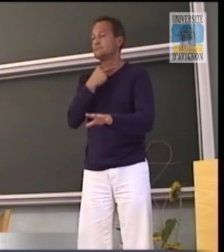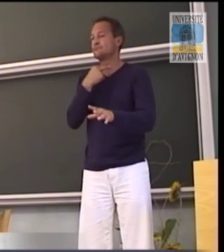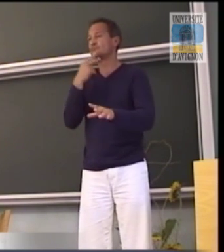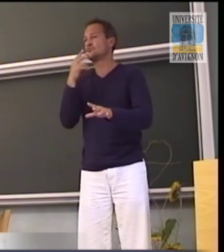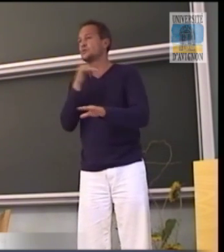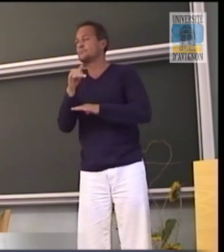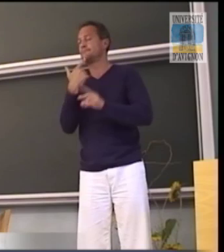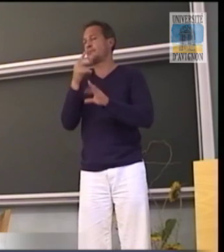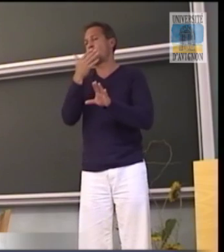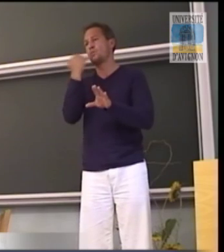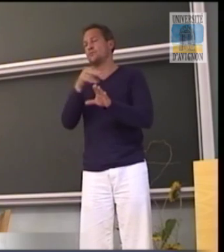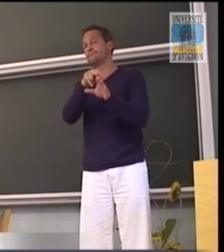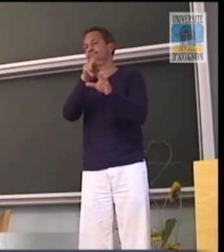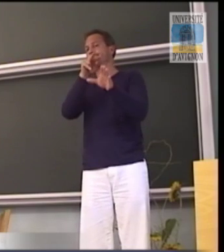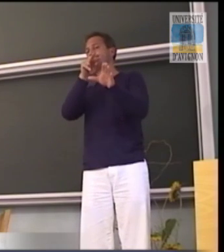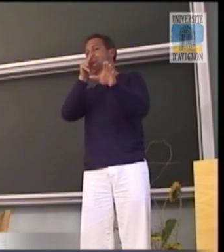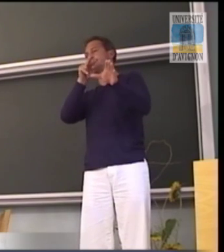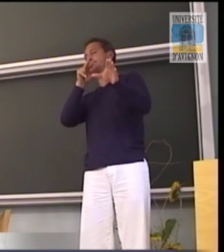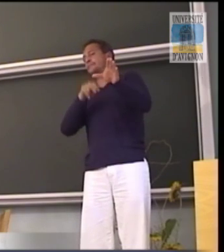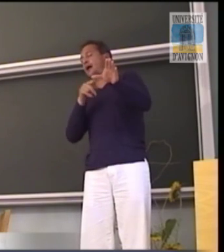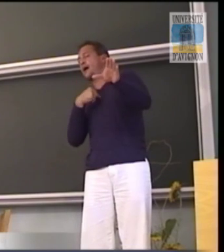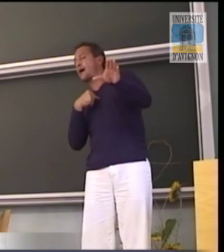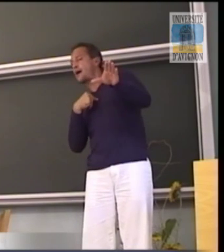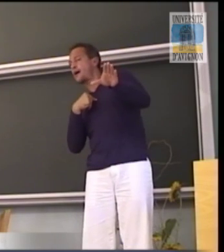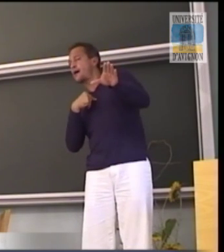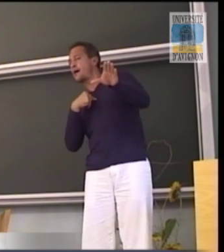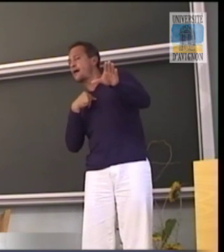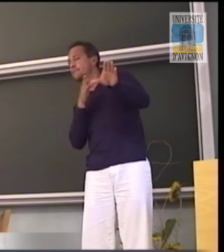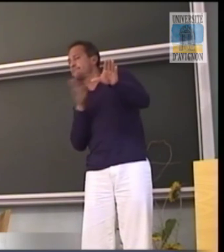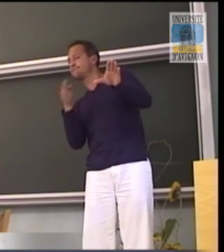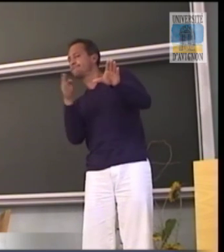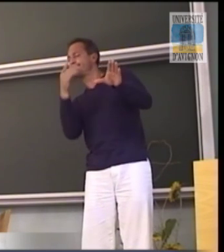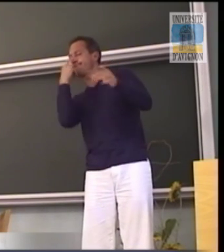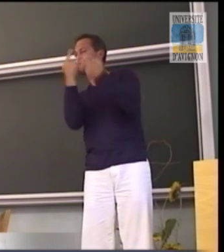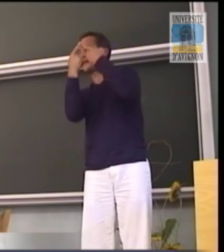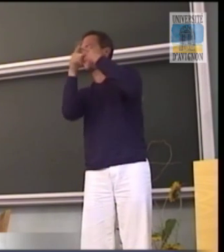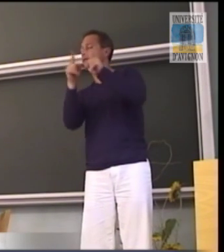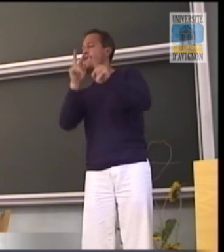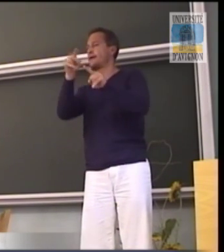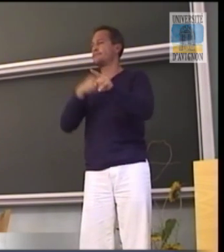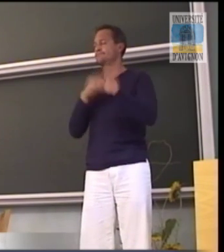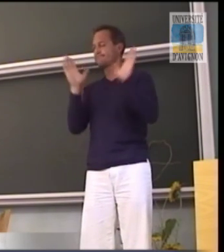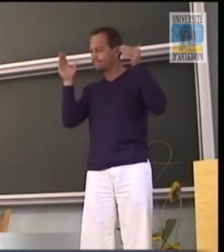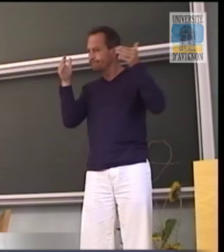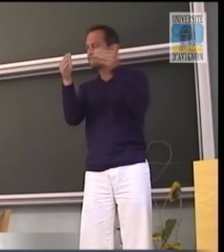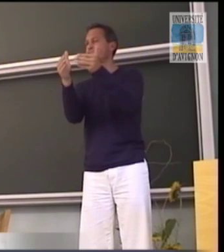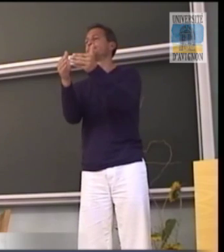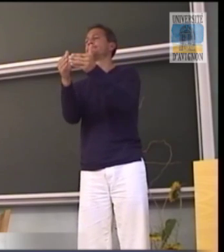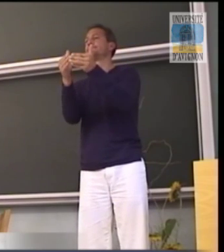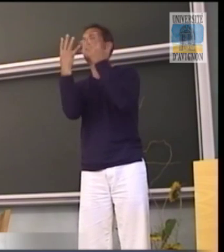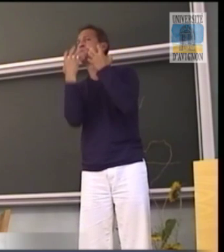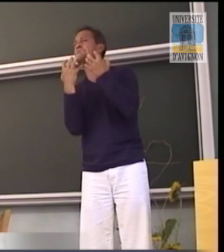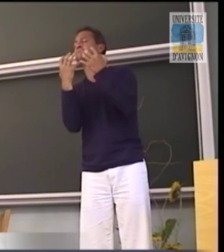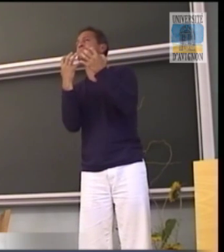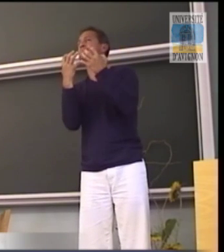regarder autour de la montagne, il y a peut-être un autre sentier pour gravir. Et à partir du moment où je me suis intéressé à ce grand public,